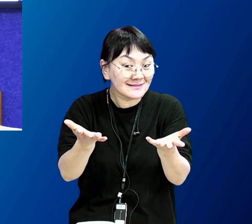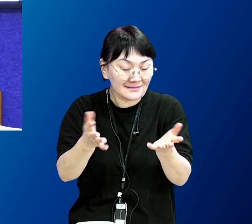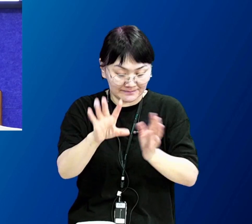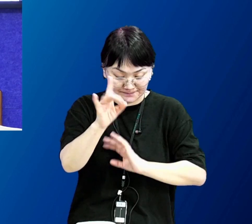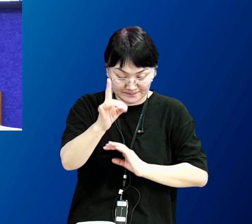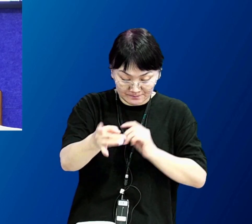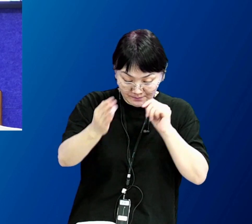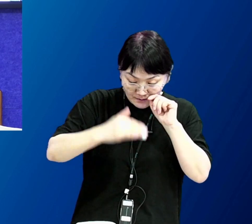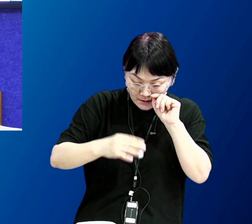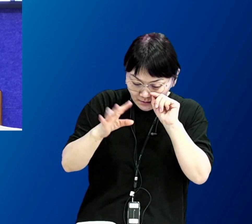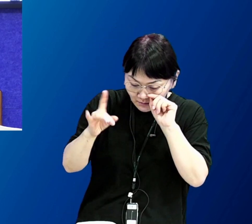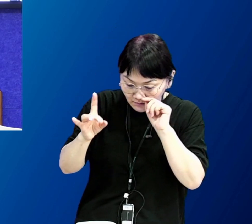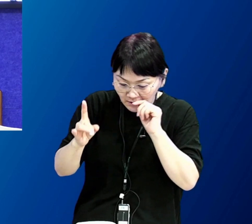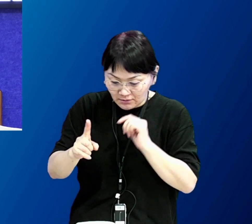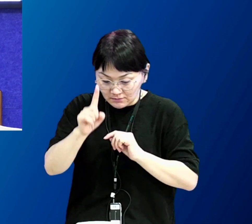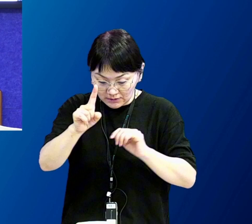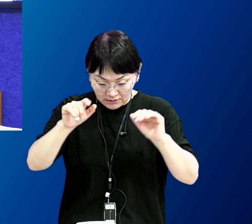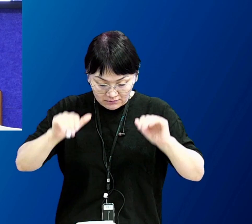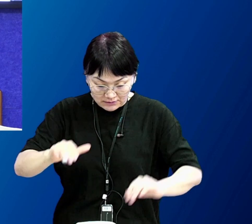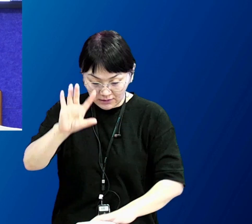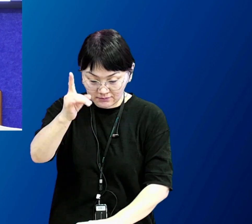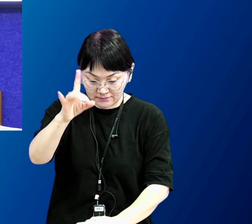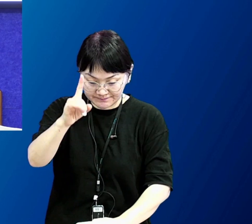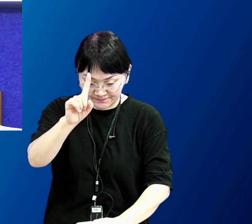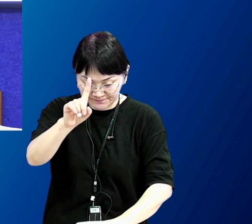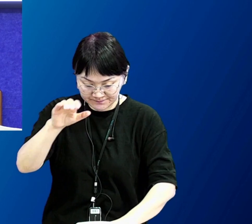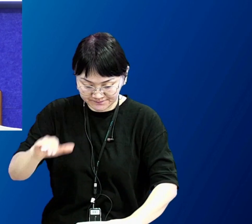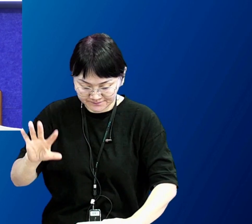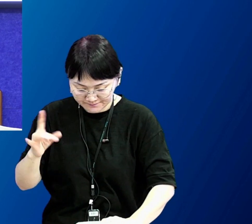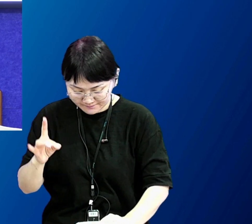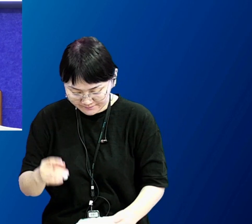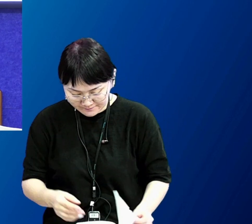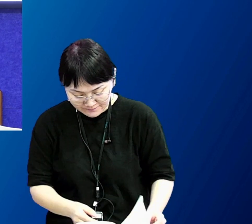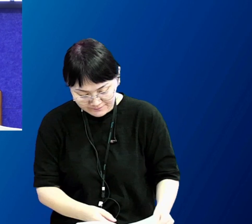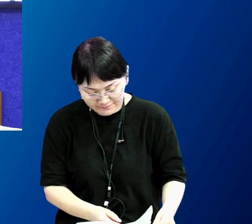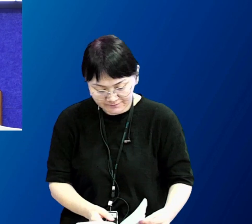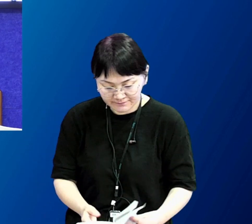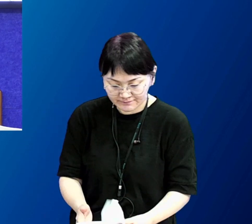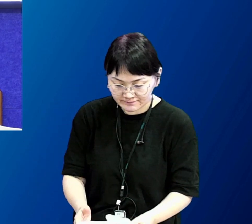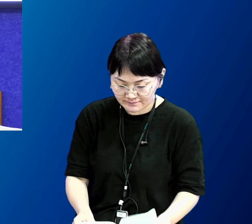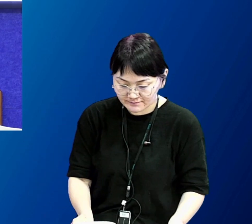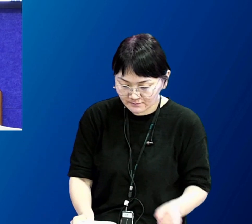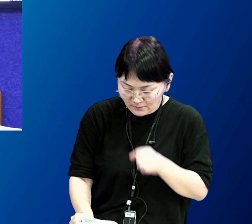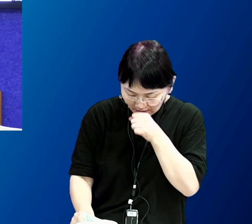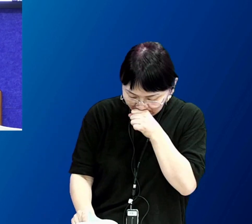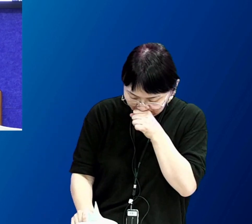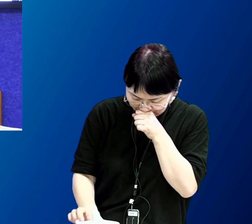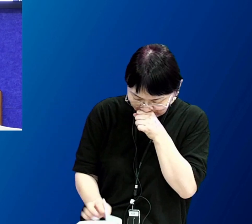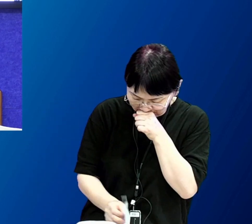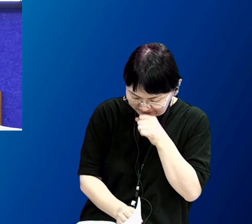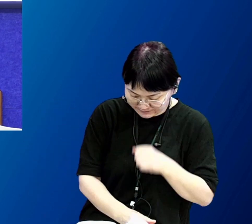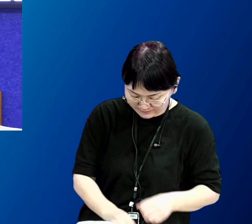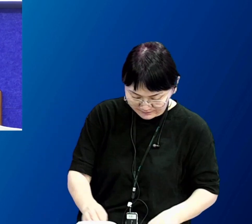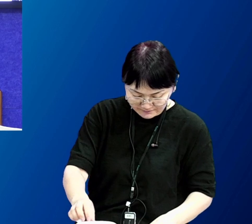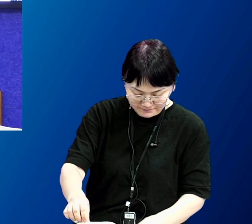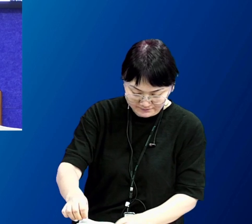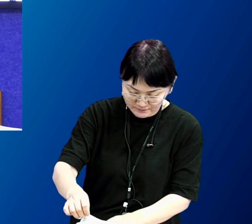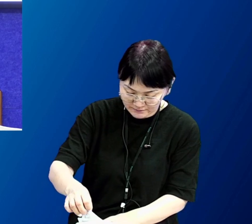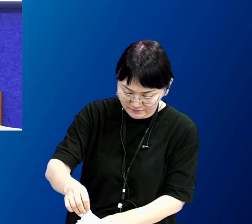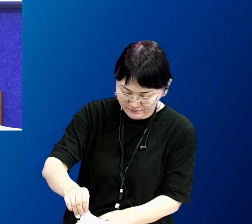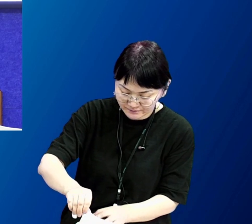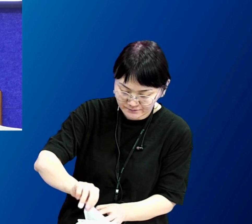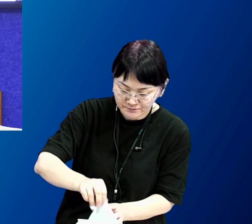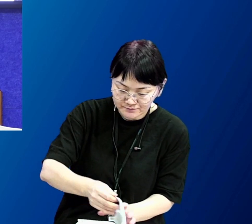11 дугаар бүлгийг харъя. 1-р хад 11. 1-р хад 11-ийн 1 дугаар эшлэл.